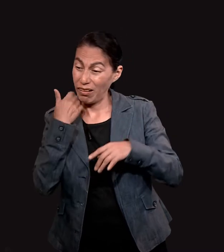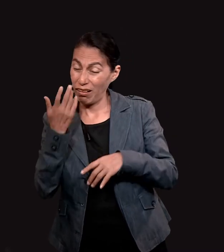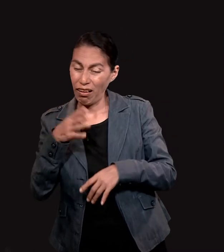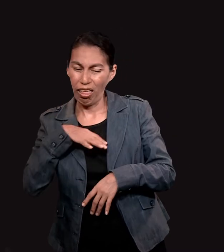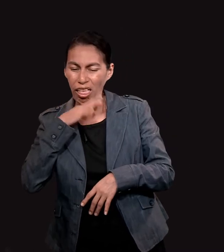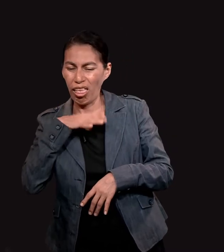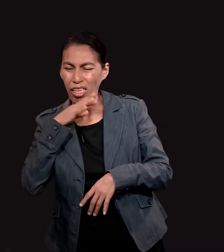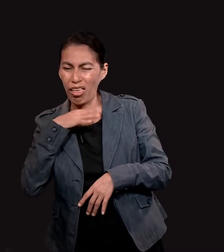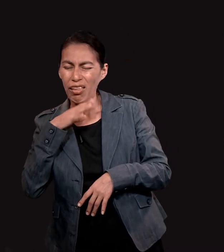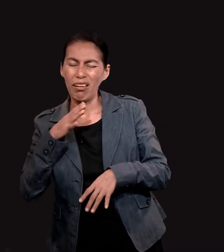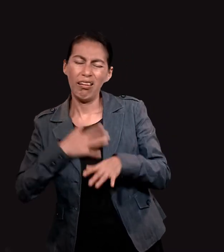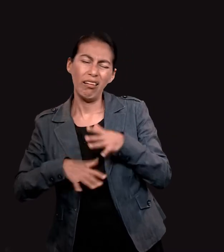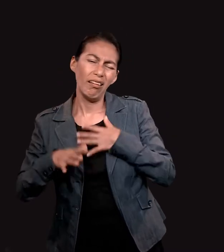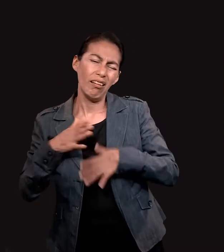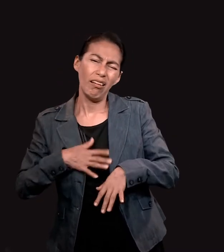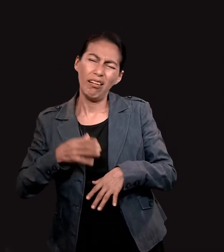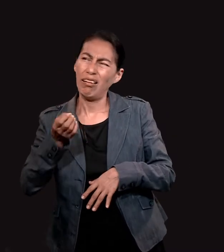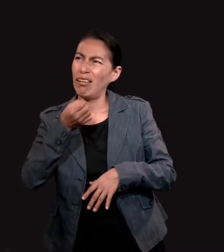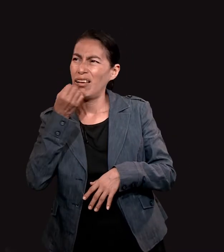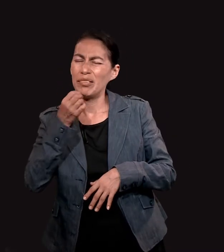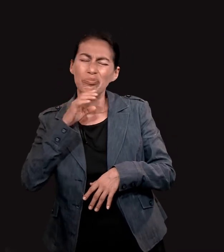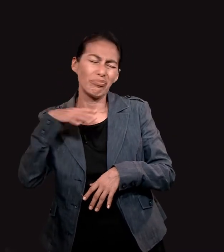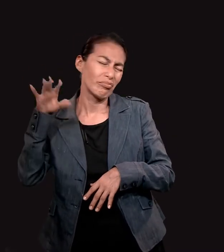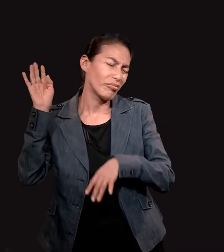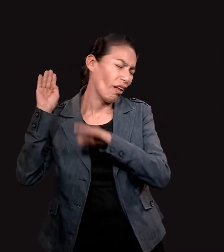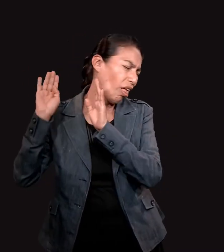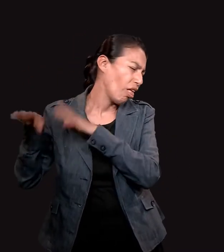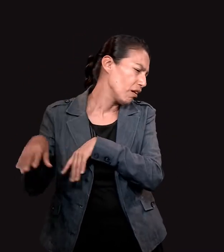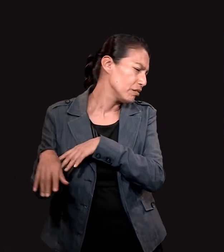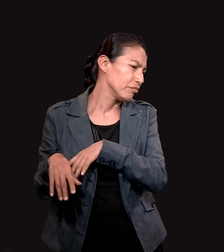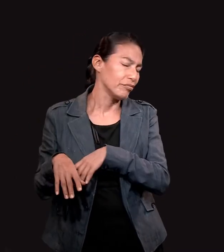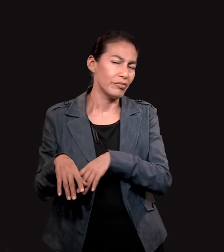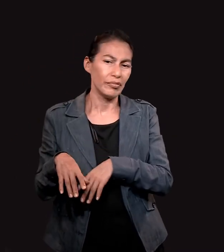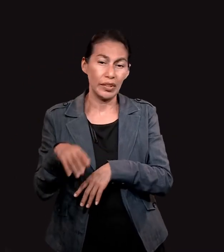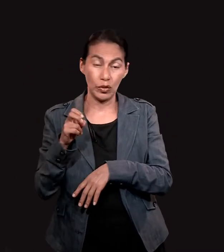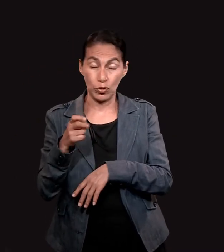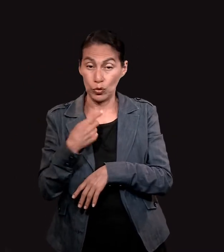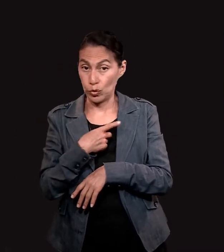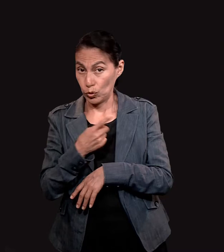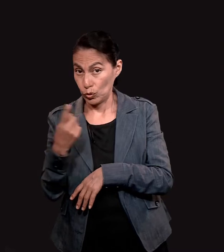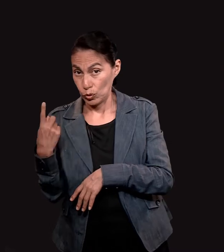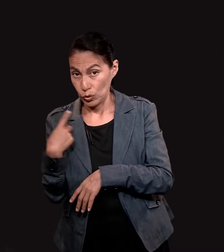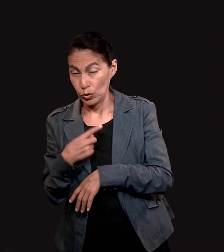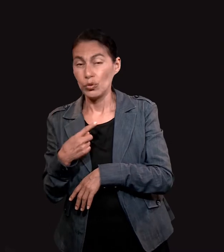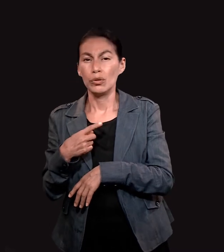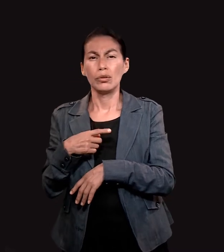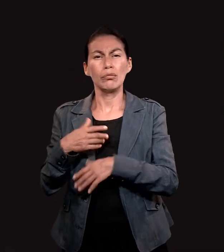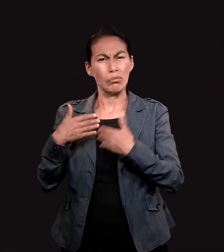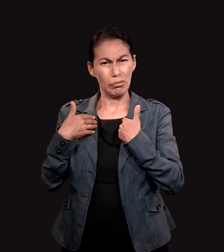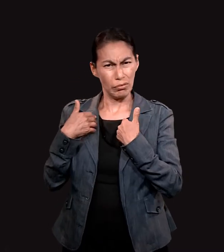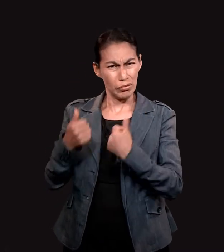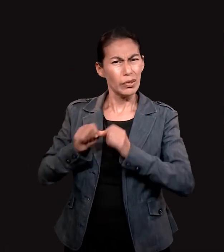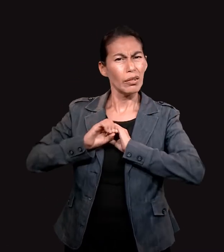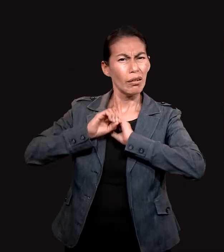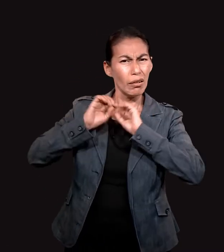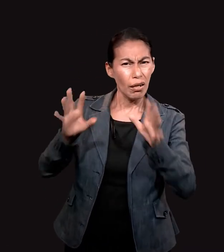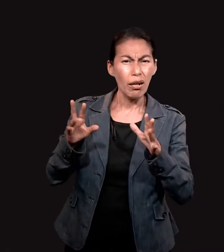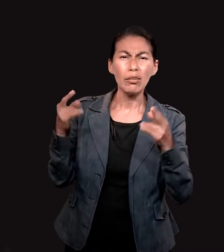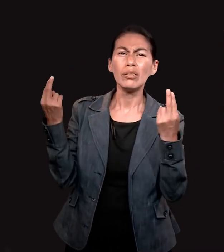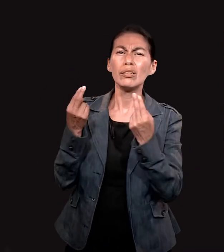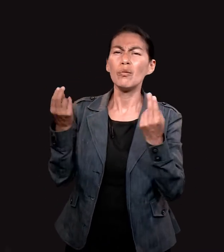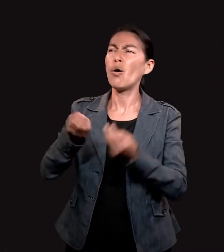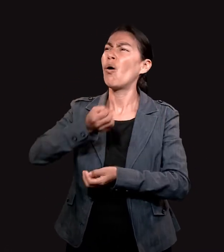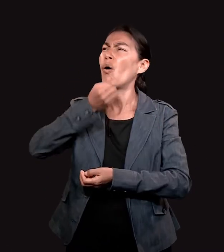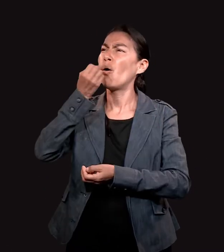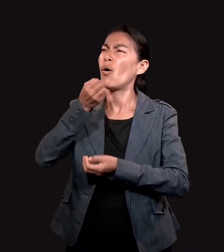el enemigo siempre busca que nos distraigamos y que no oremos. Así es. Entonces hay que estar conscientes de que debemos